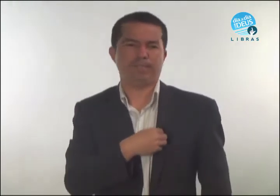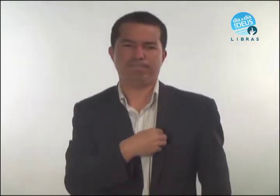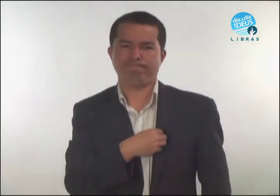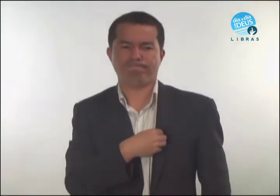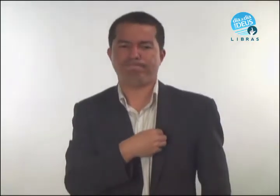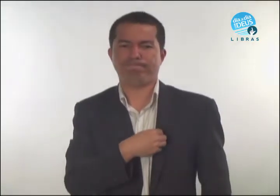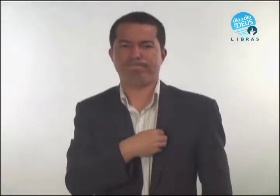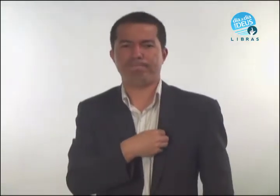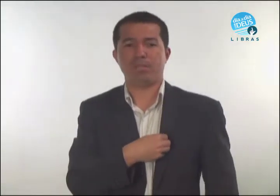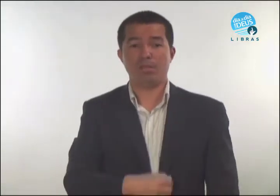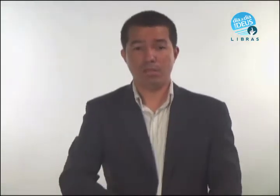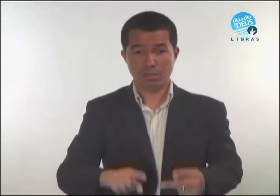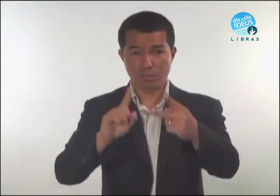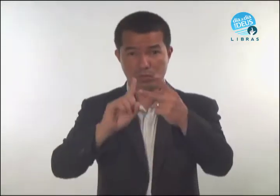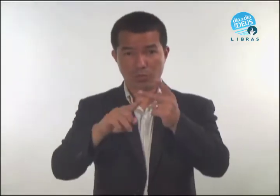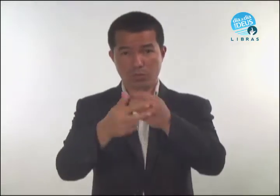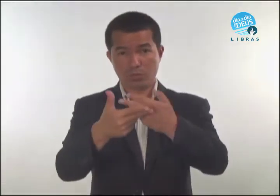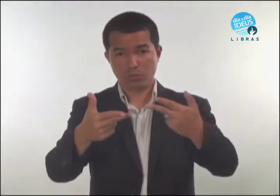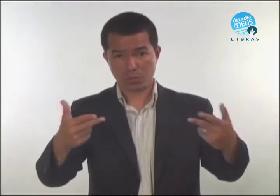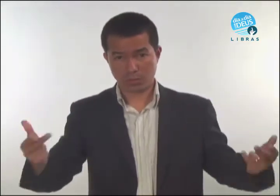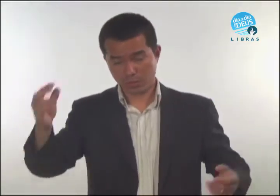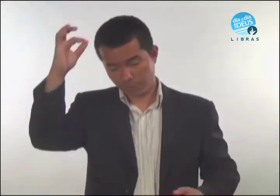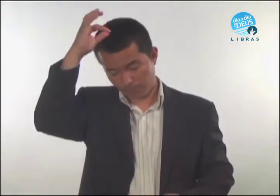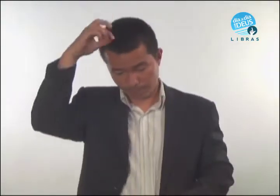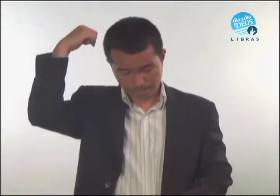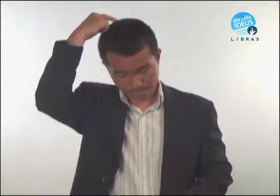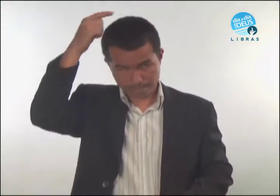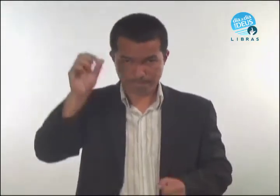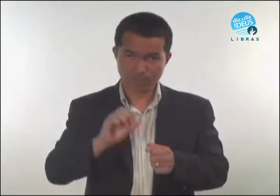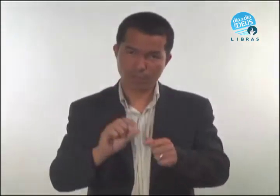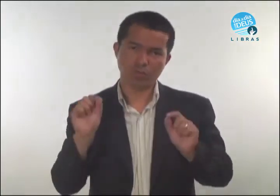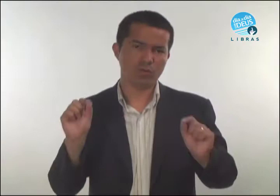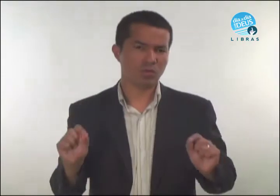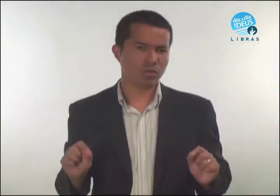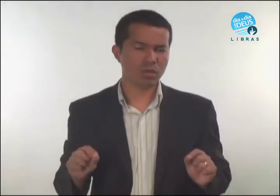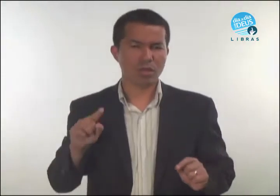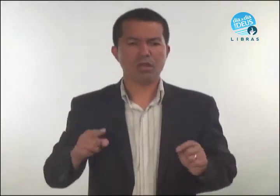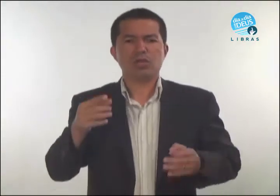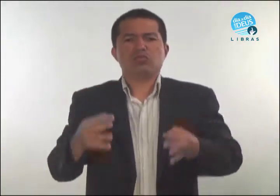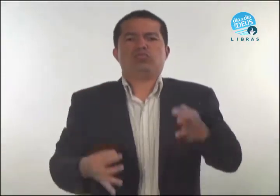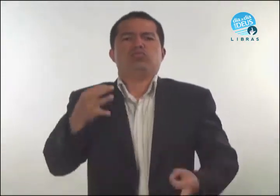Só o Espírito Santo poderia revelar a mentira e o ardil de Satanás que estava operando